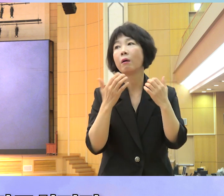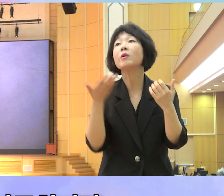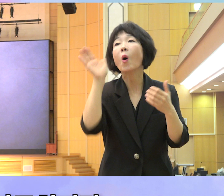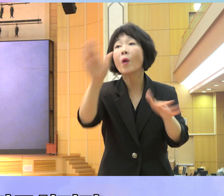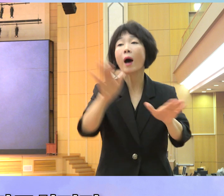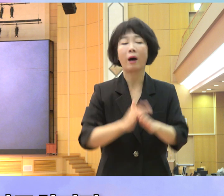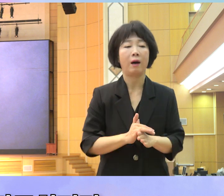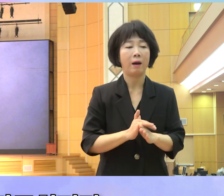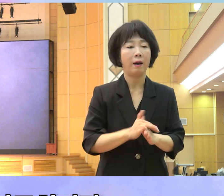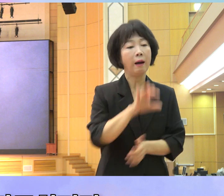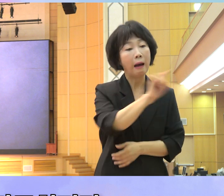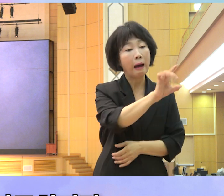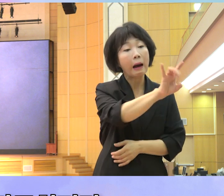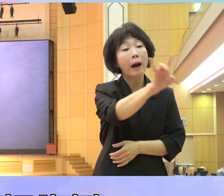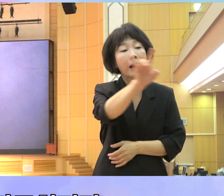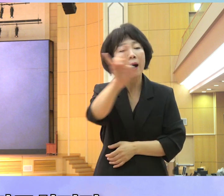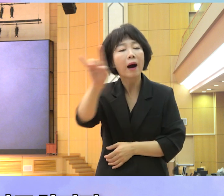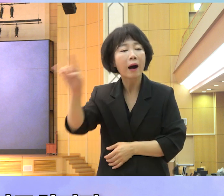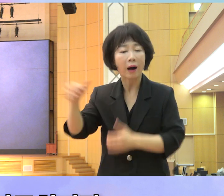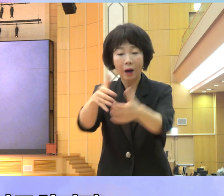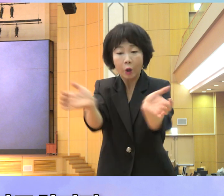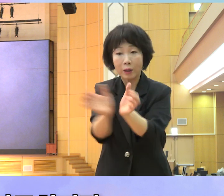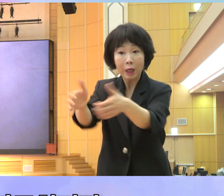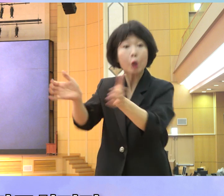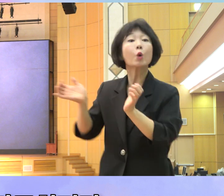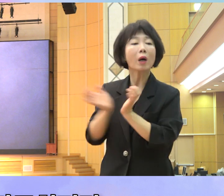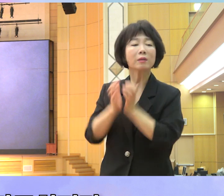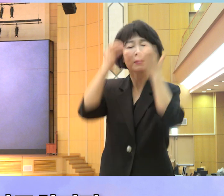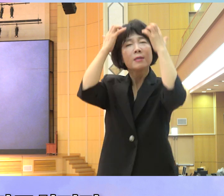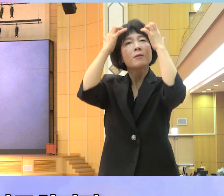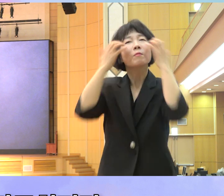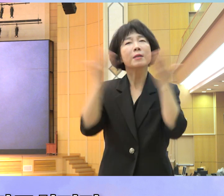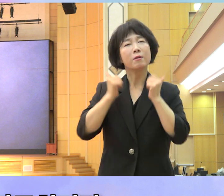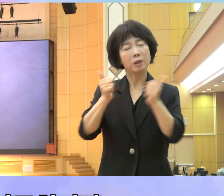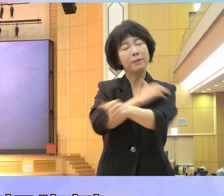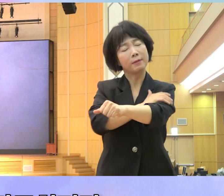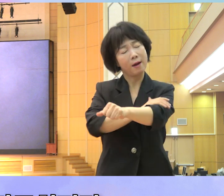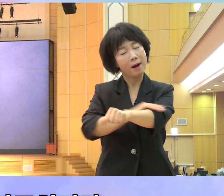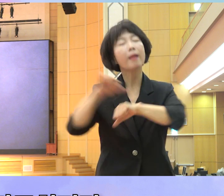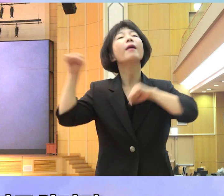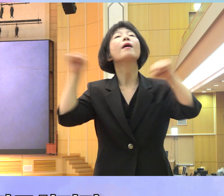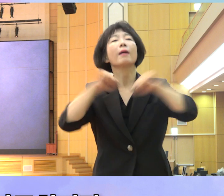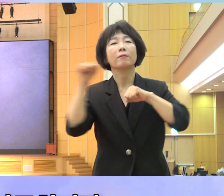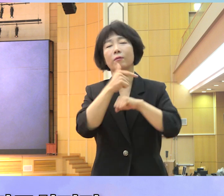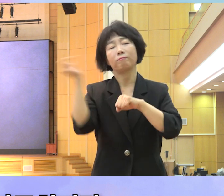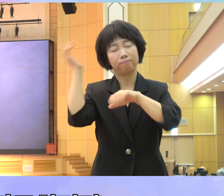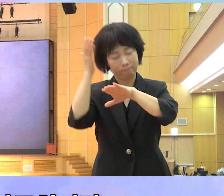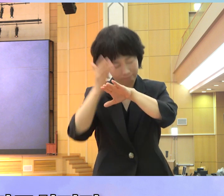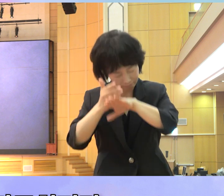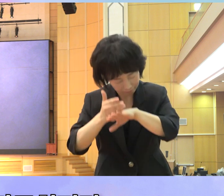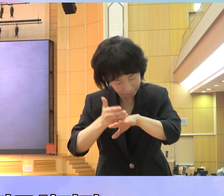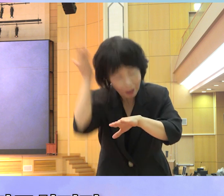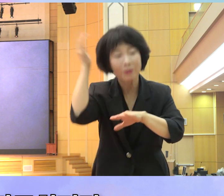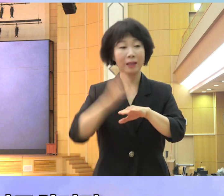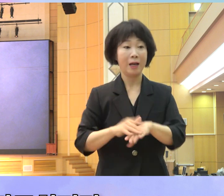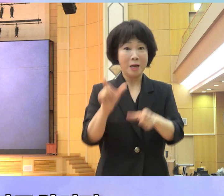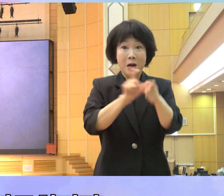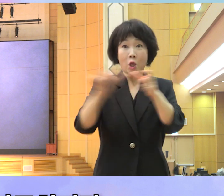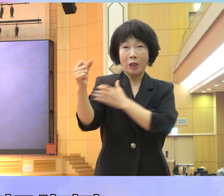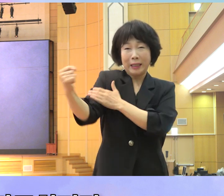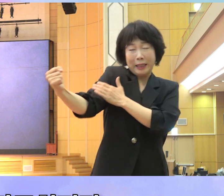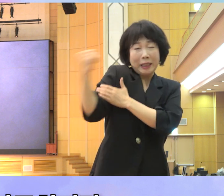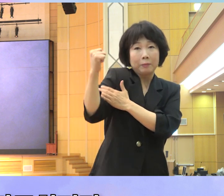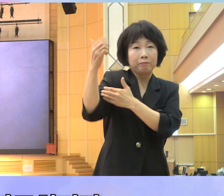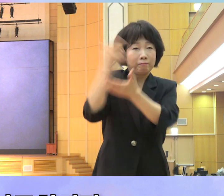기관과 또한 모든 섬김의 기관들이 여름 사역을 잘 마치게 하여 주심을 감사합니다. 이제 더욱더 힘을